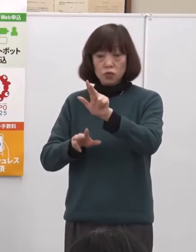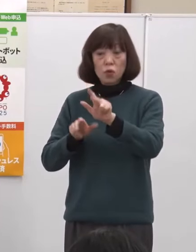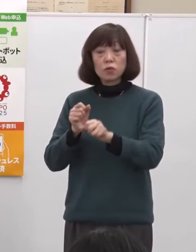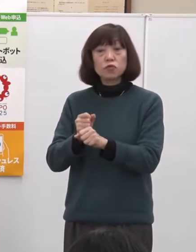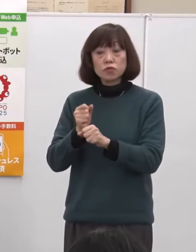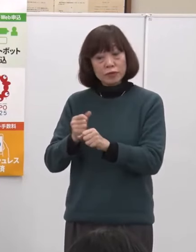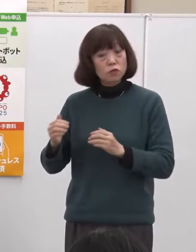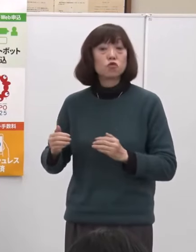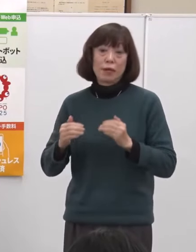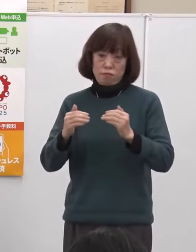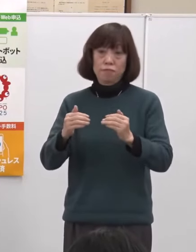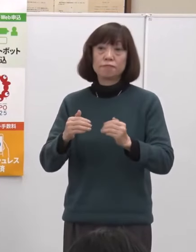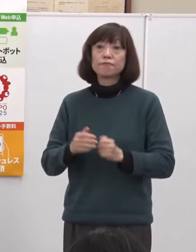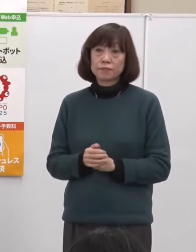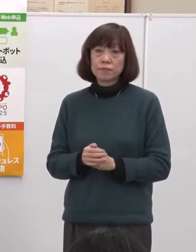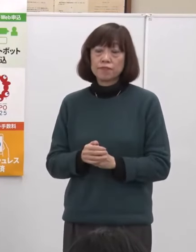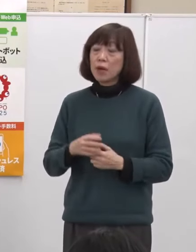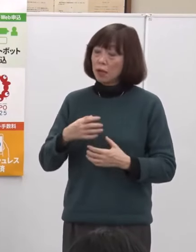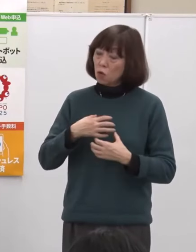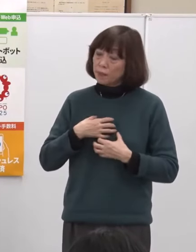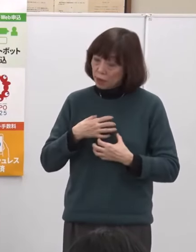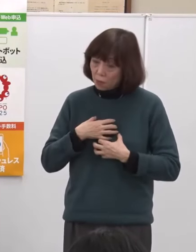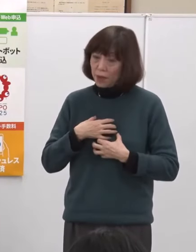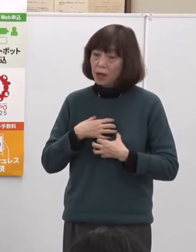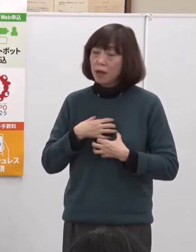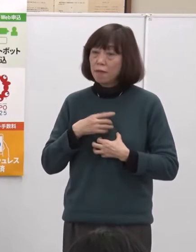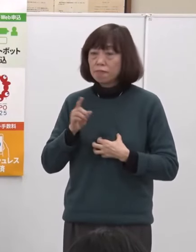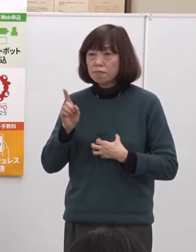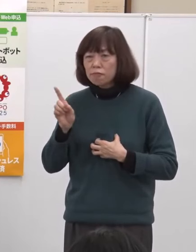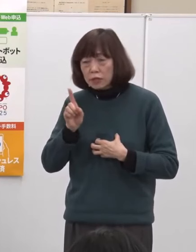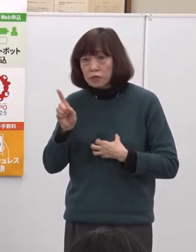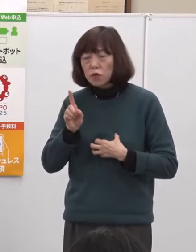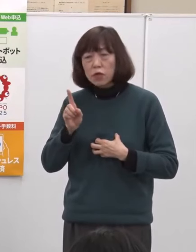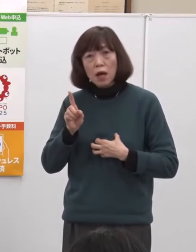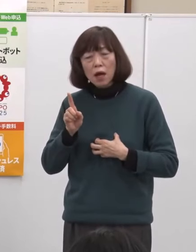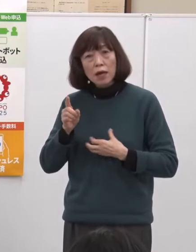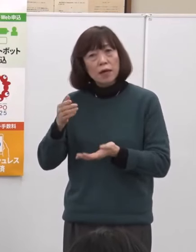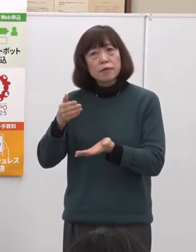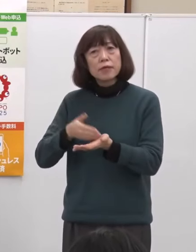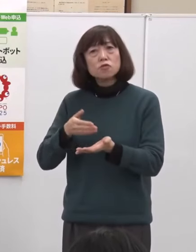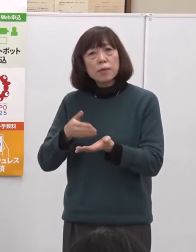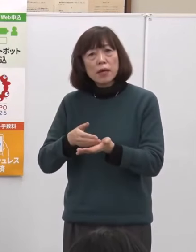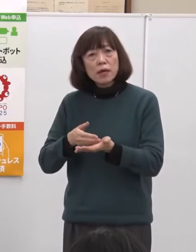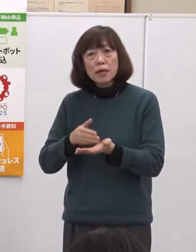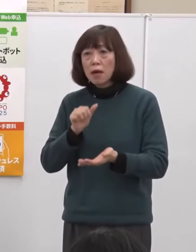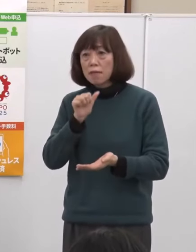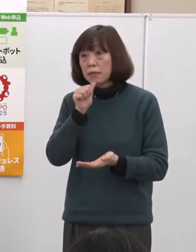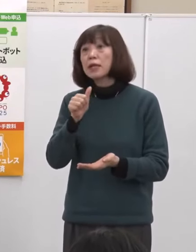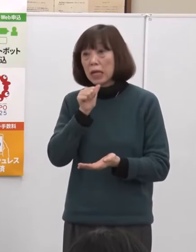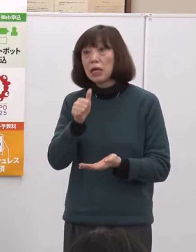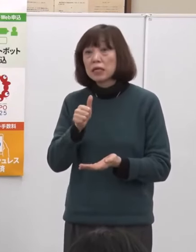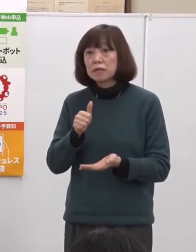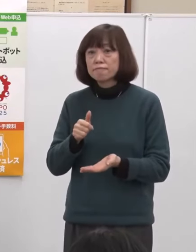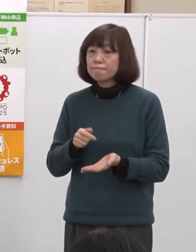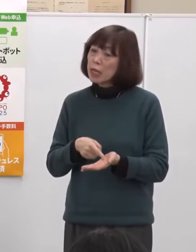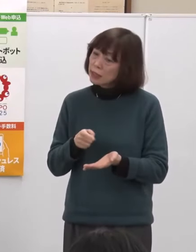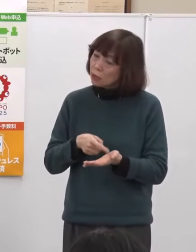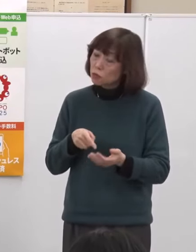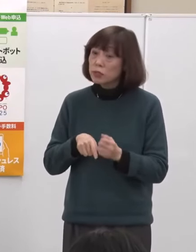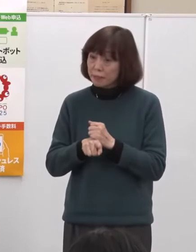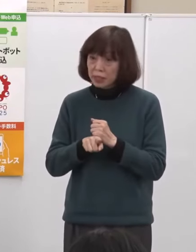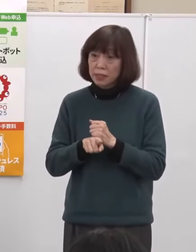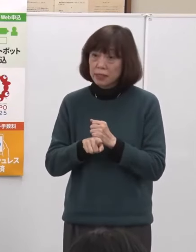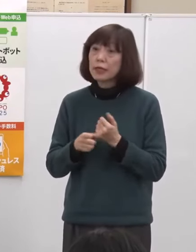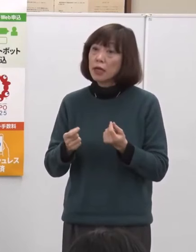。多分そのご懸念は説明が尽くされていないというところだと思うんです、結局根底として。です